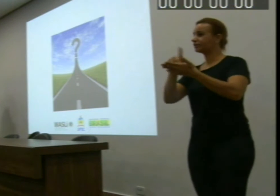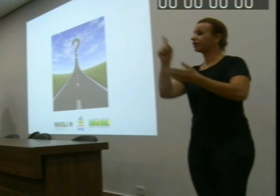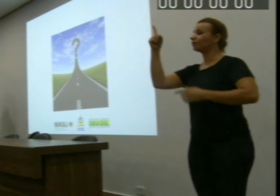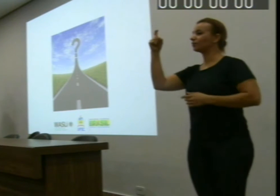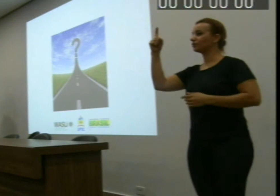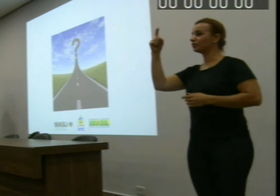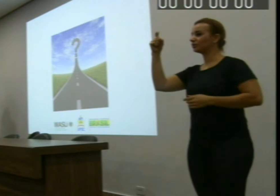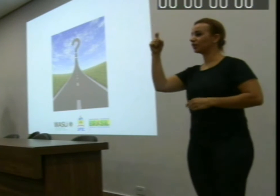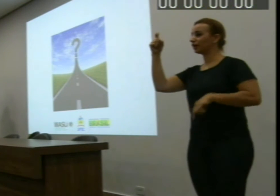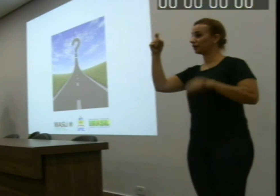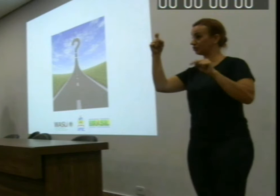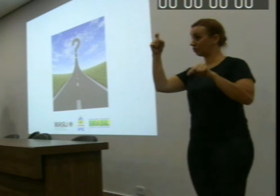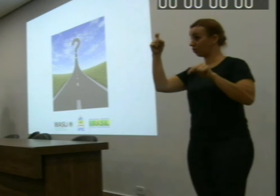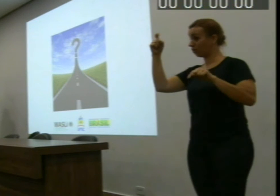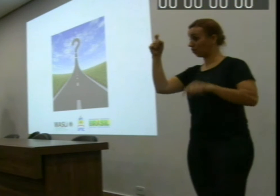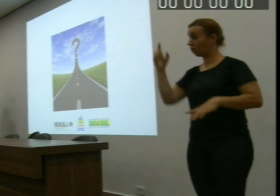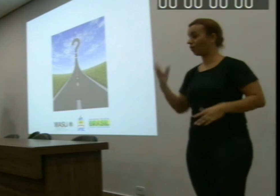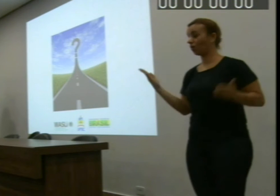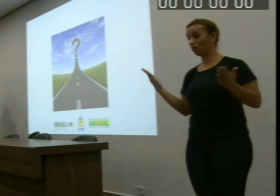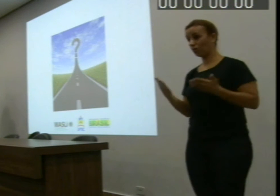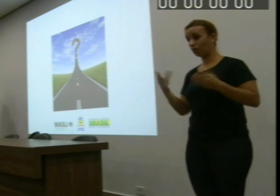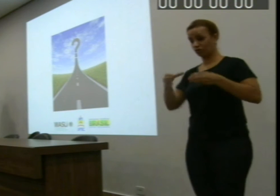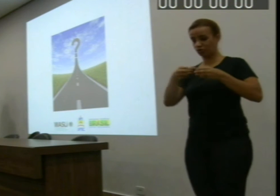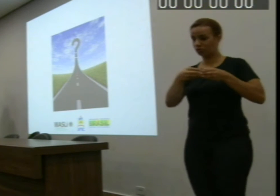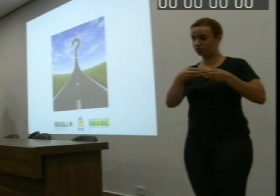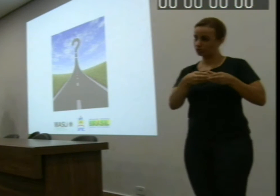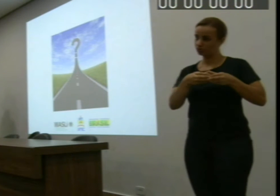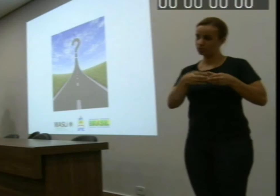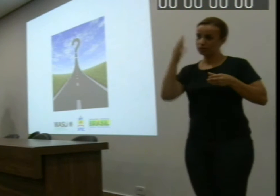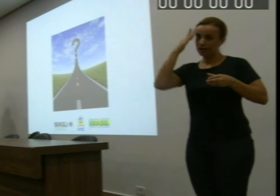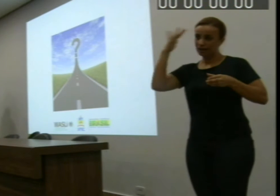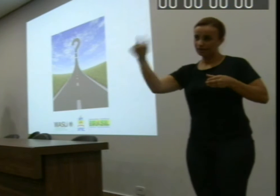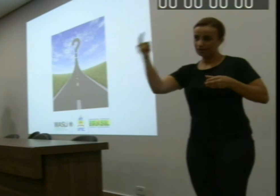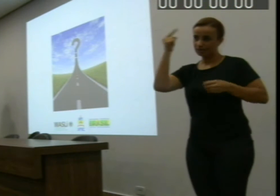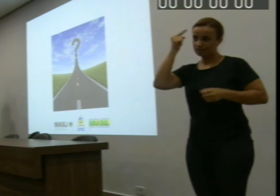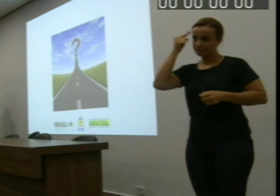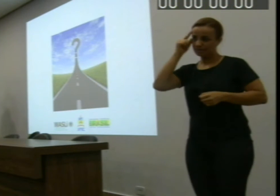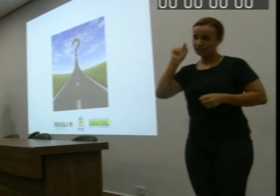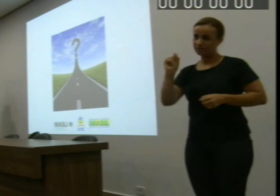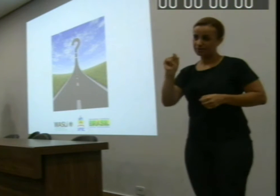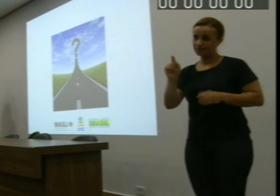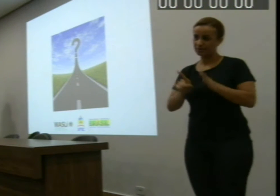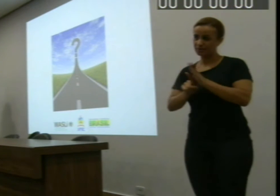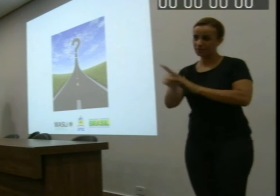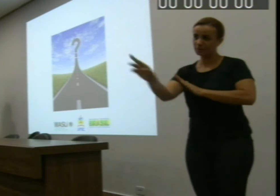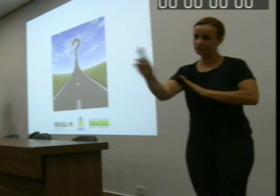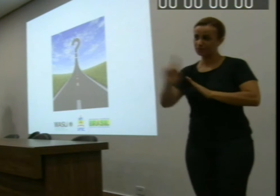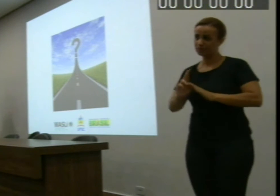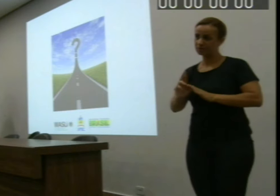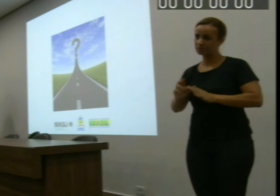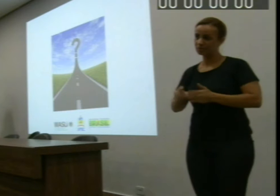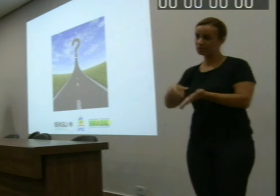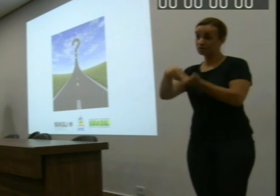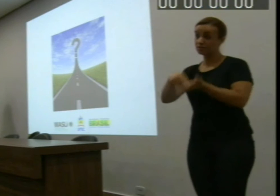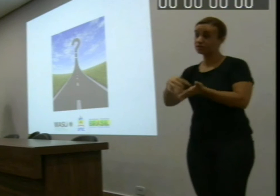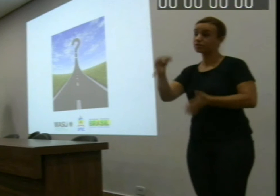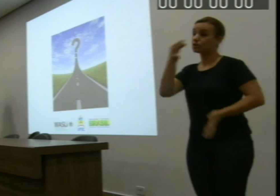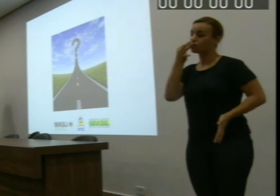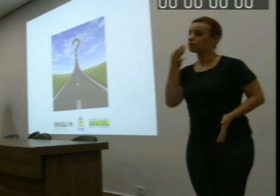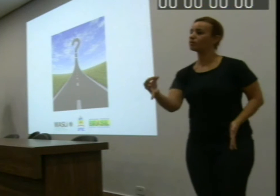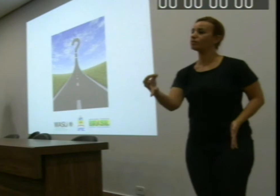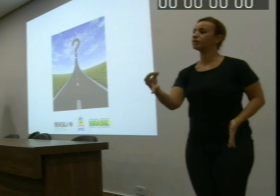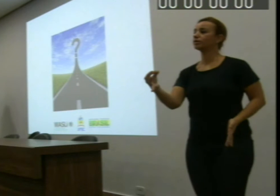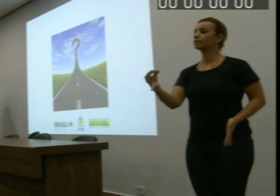possam aqui na comunidade de vocês no grupo de vocês refletirem sobre essas questões e estabelecerem uma opinião sobre essas